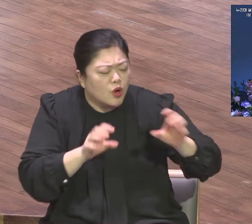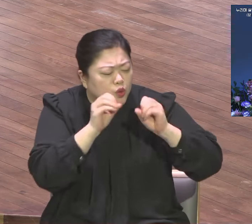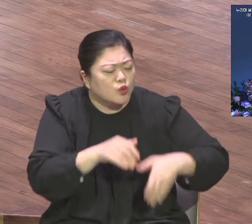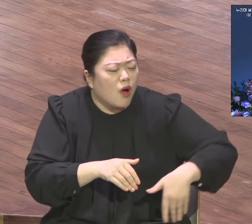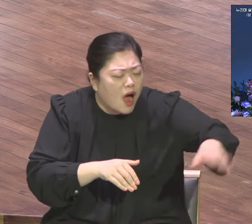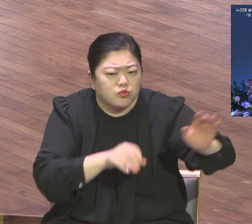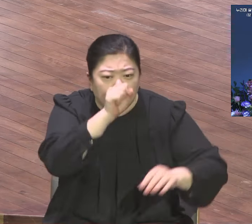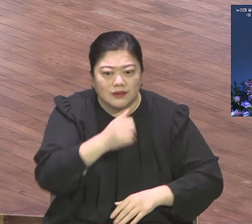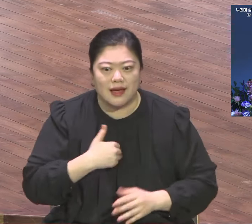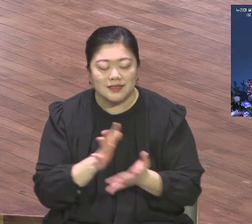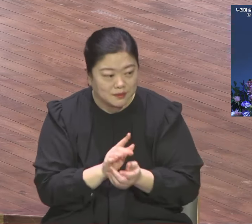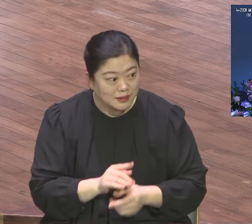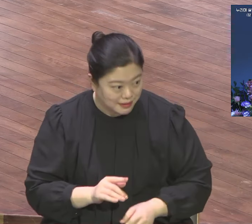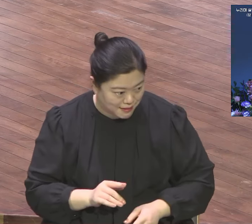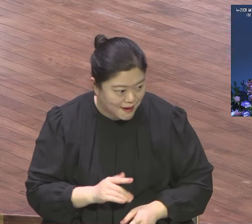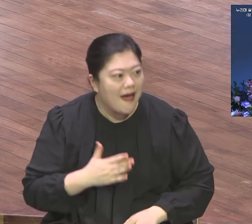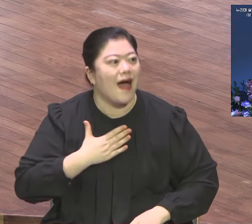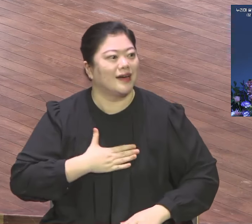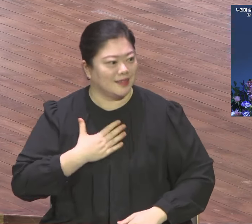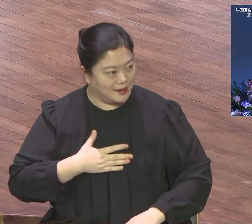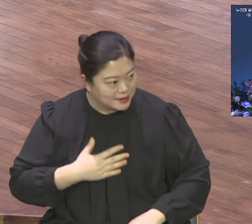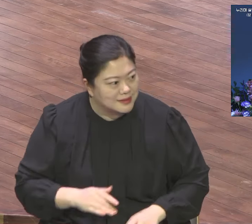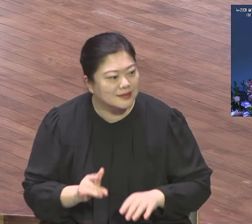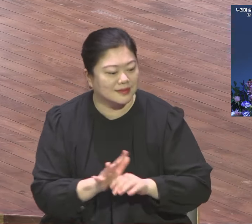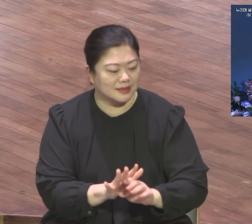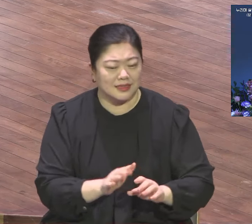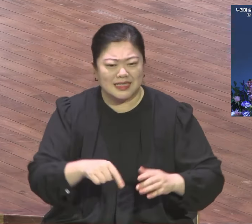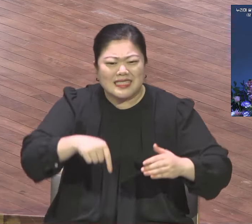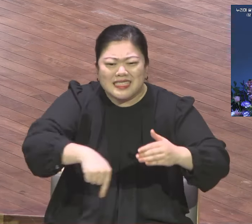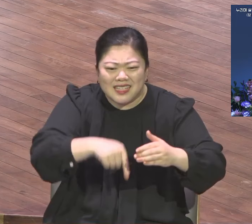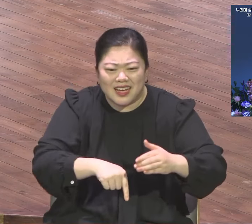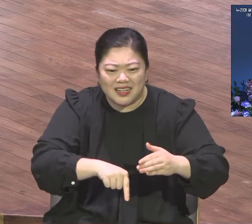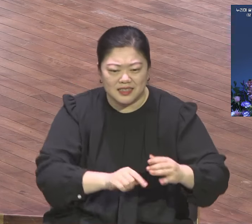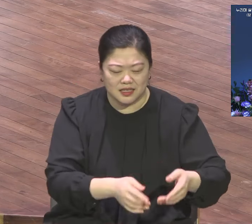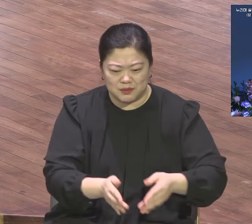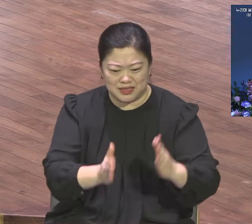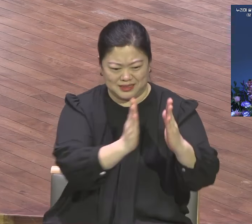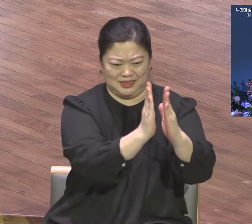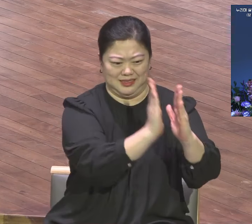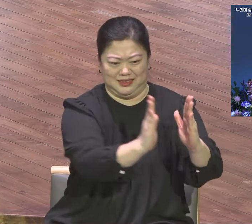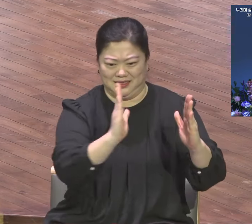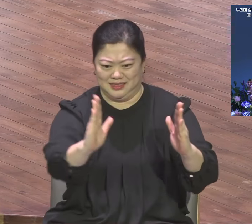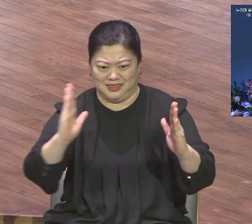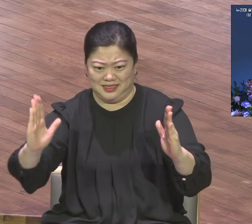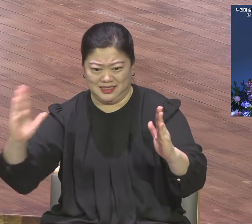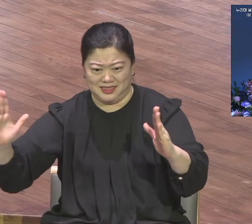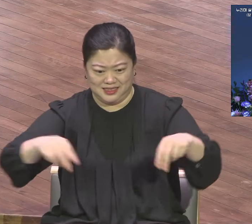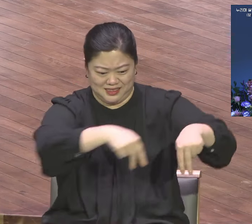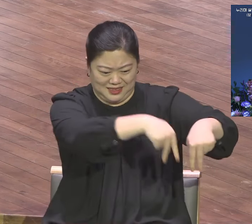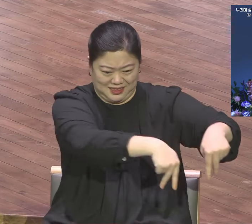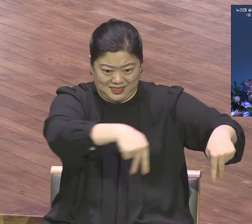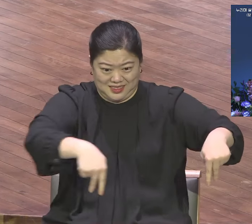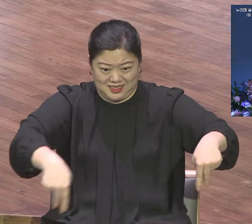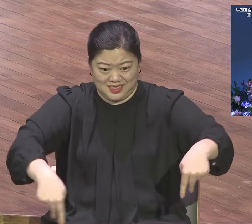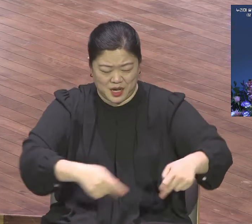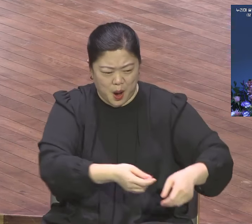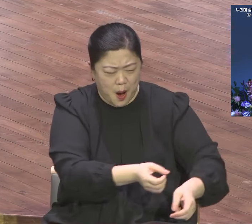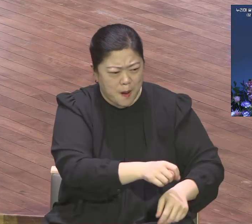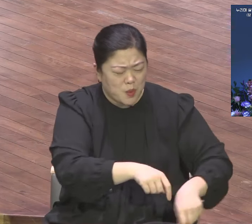그래서 내가 가보니까 진짜 전 골프 치고 실내인데 연습하고 앉아가 쭉 앉아 커피 마시고 그러더라고.